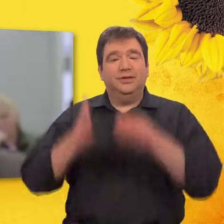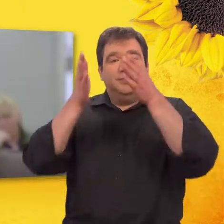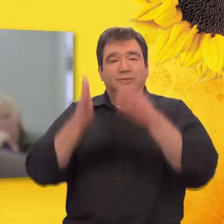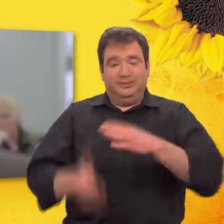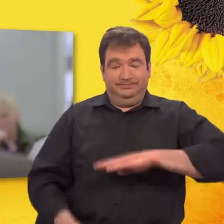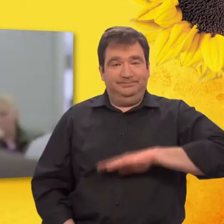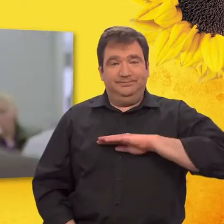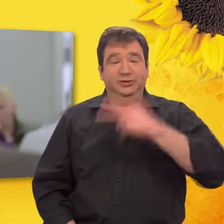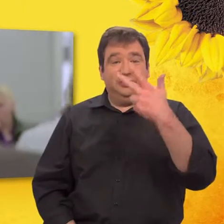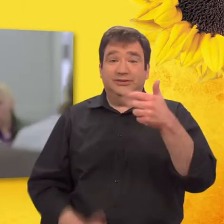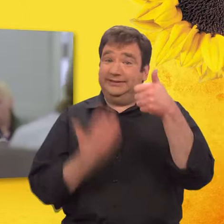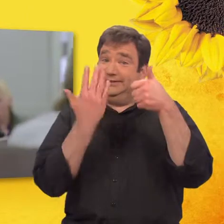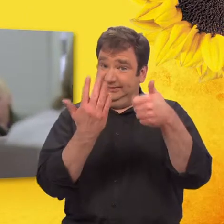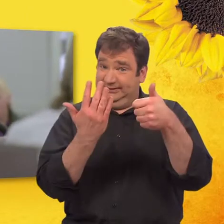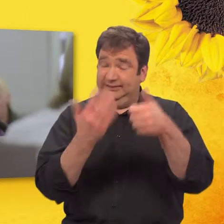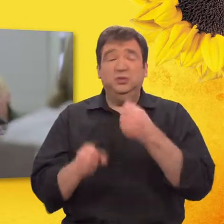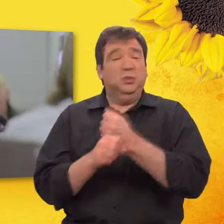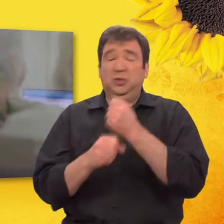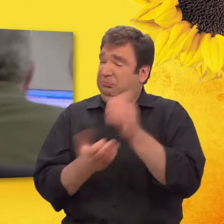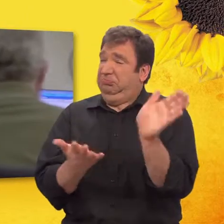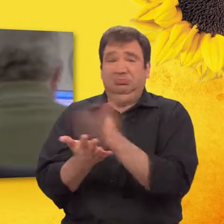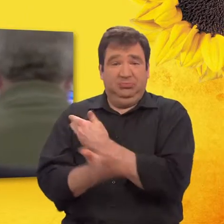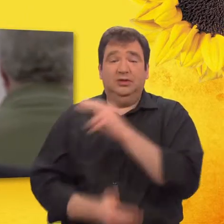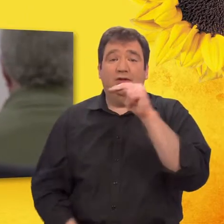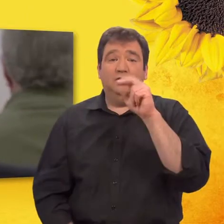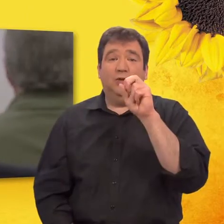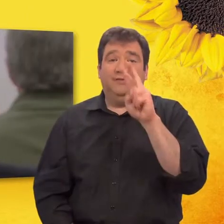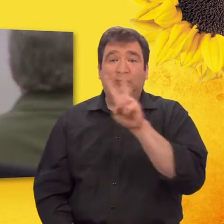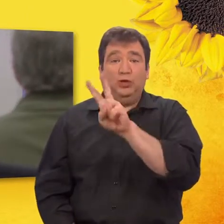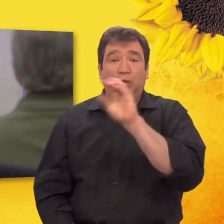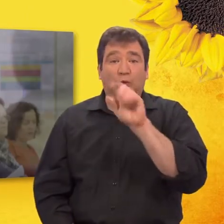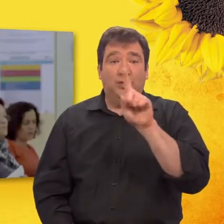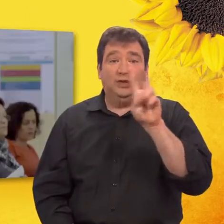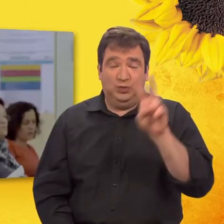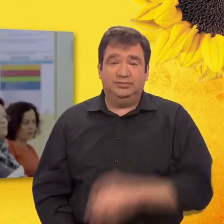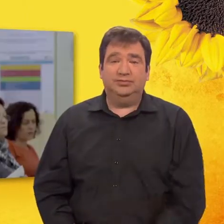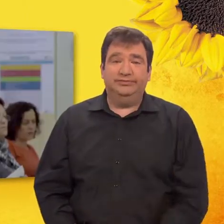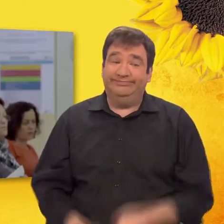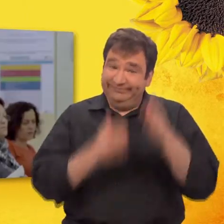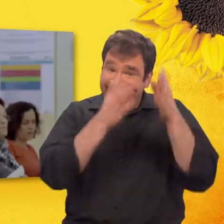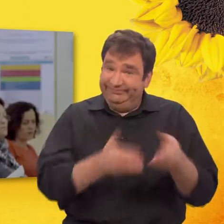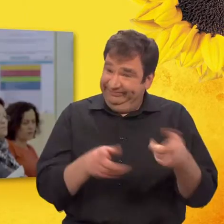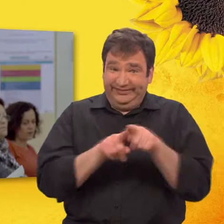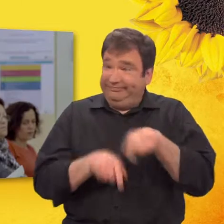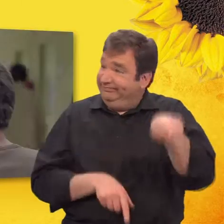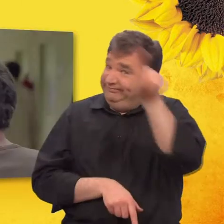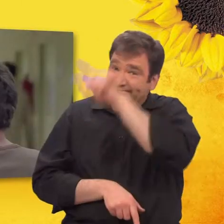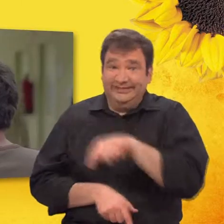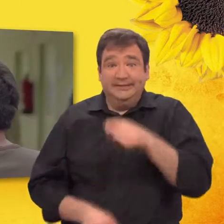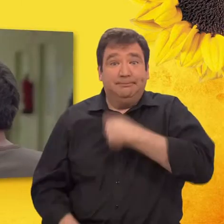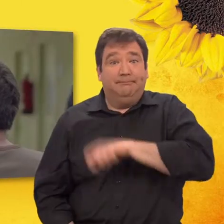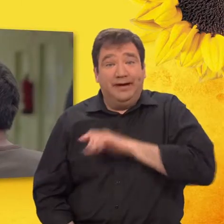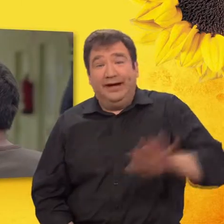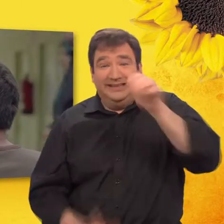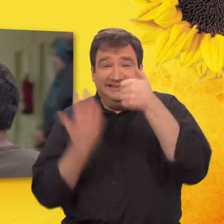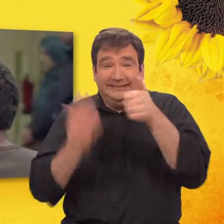Oscar is 36 years old. He lost his job in November 2012. He is one of the 6 million unemployed citizens